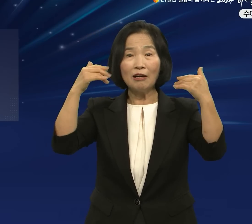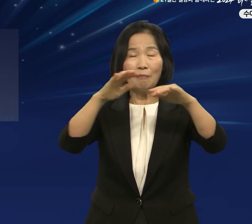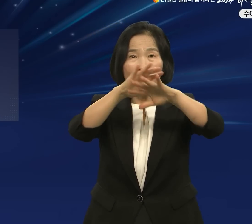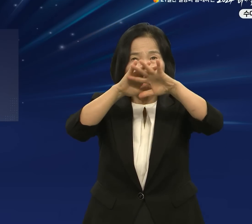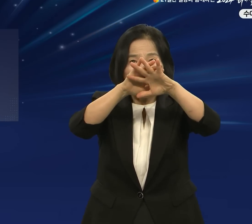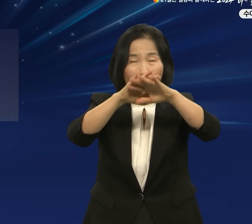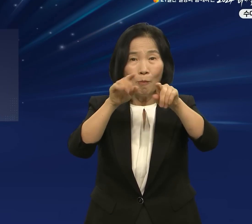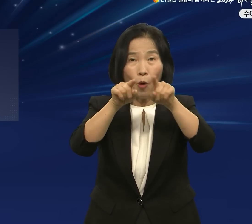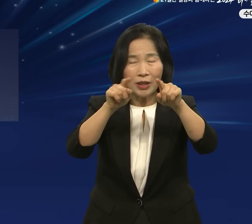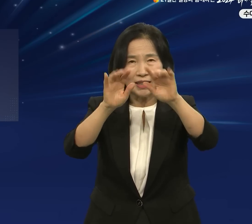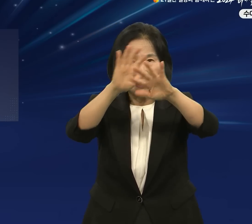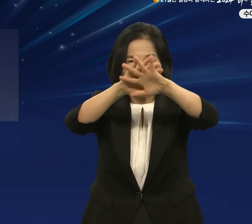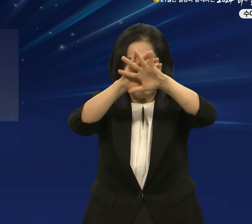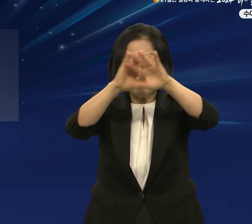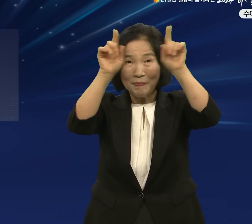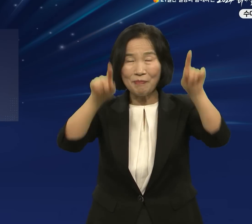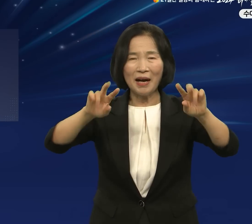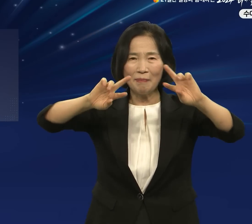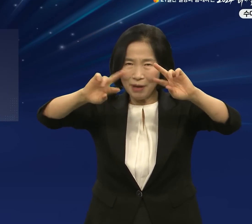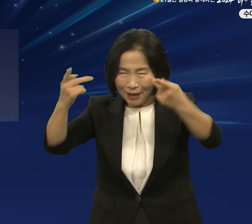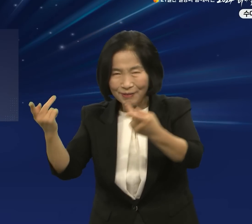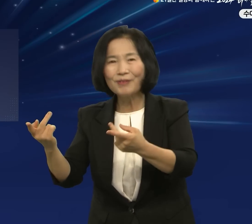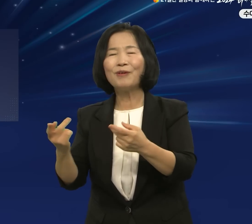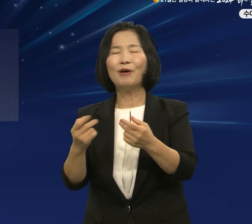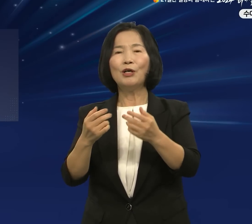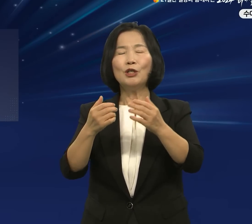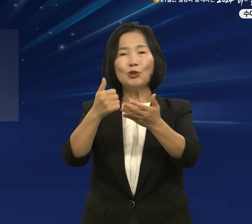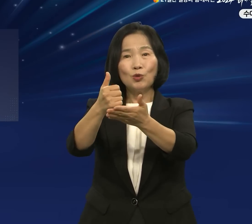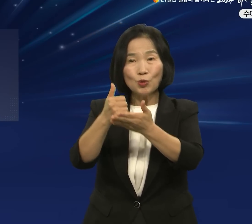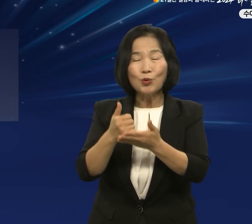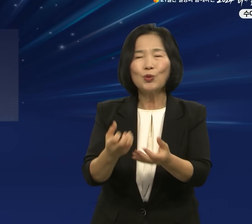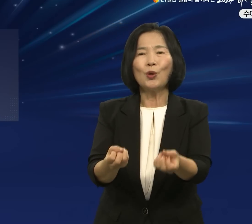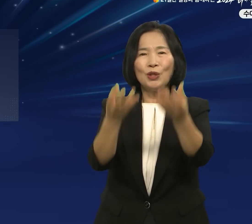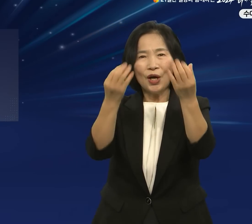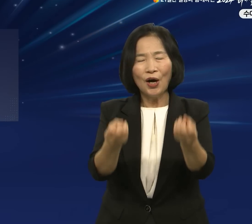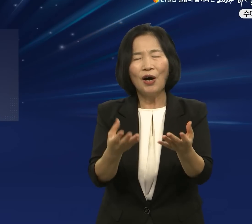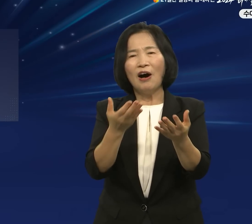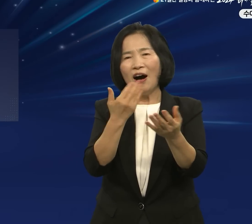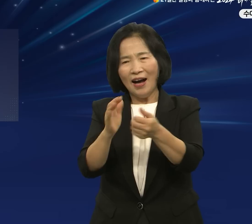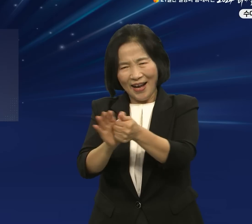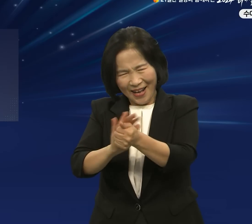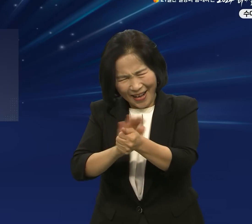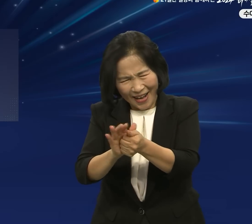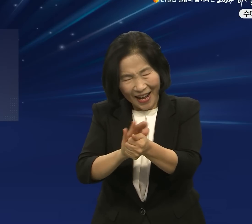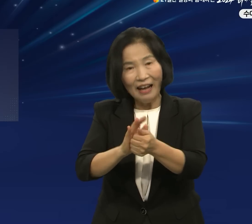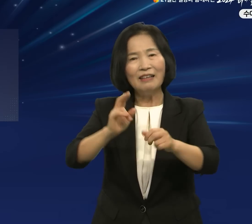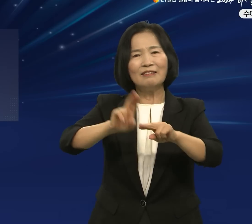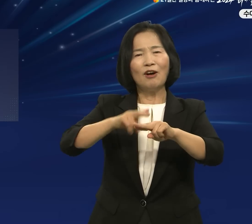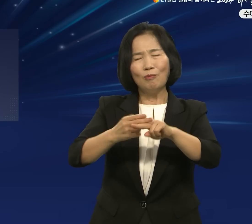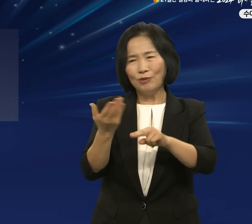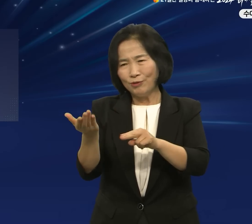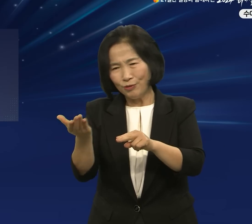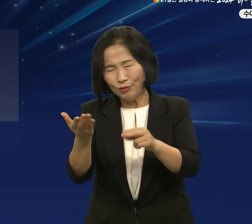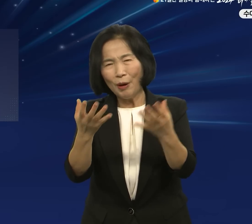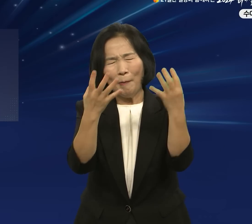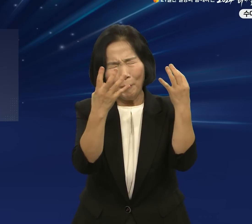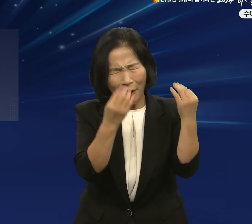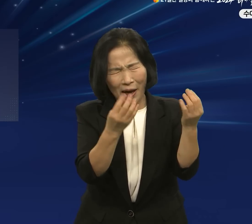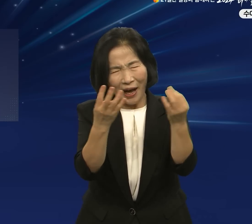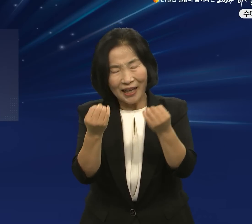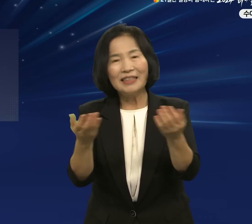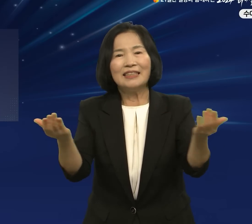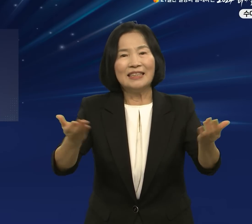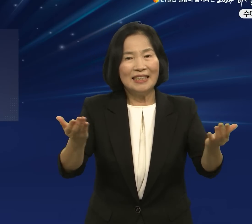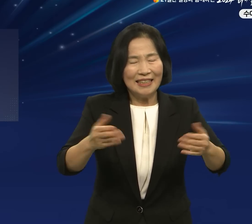교체하고 전도를 하고 주민 초청잔치를 하고 선물을 나눠드리는 많은 사역으로